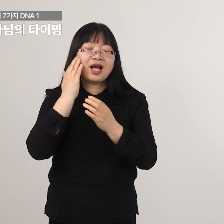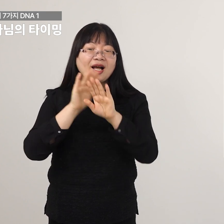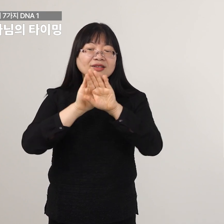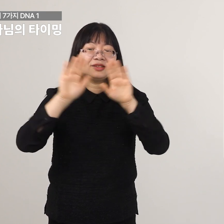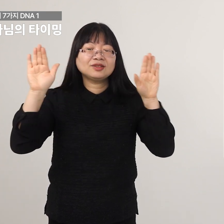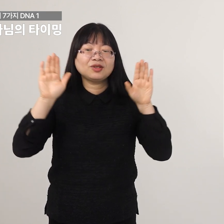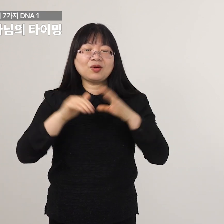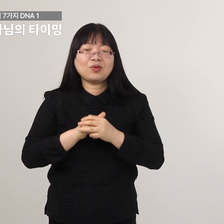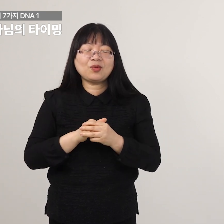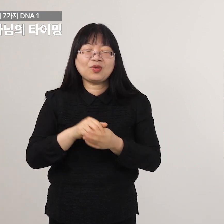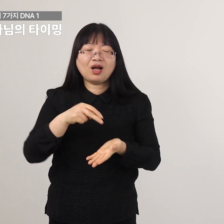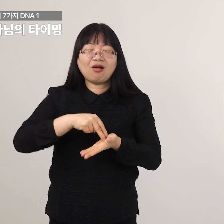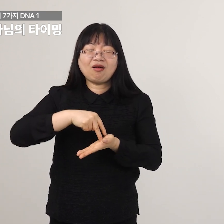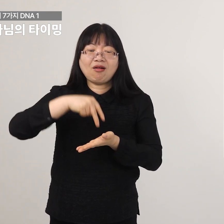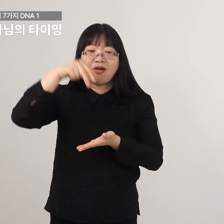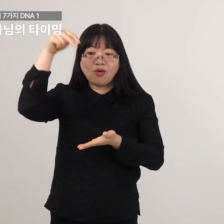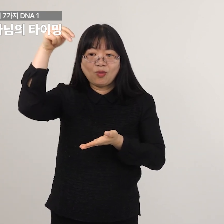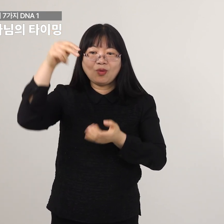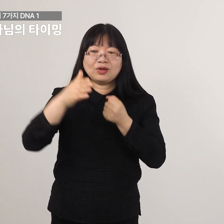하늘로